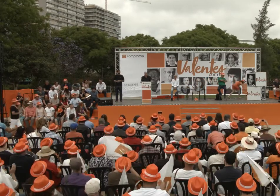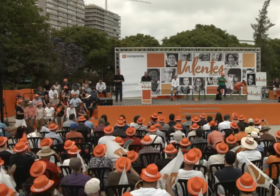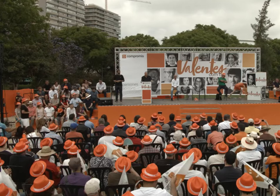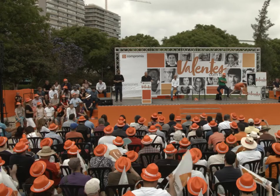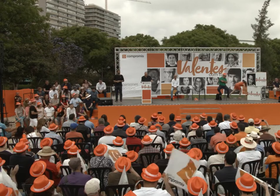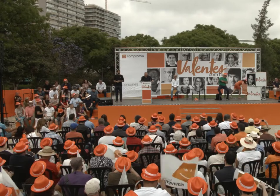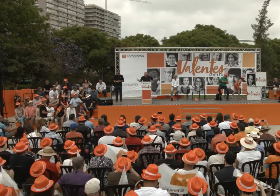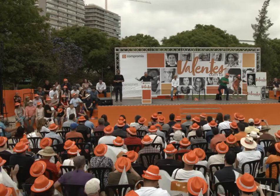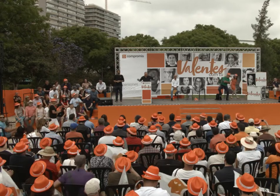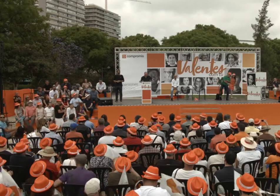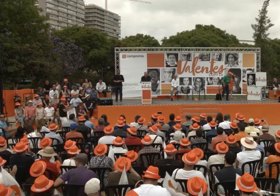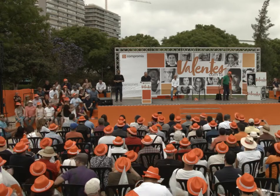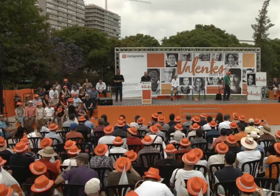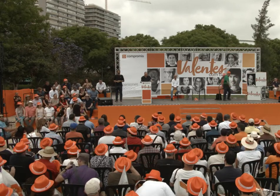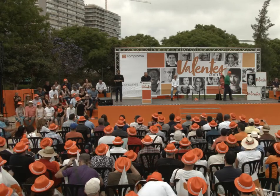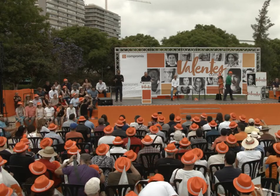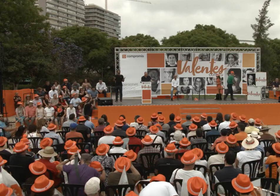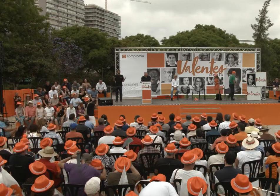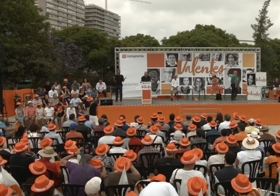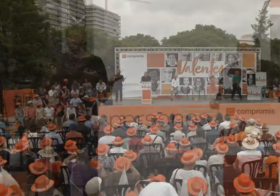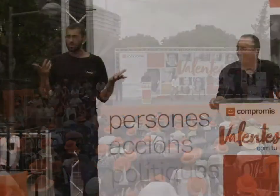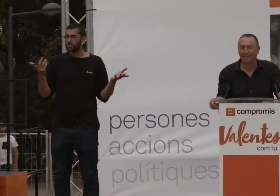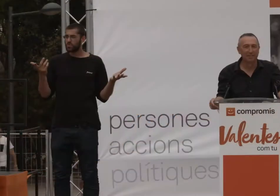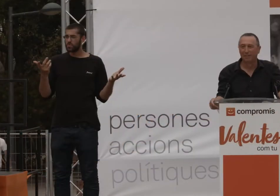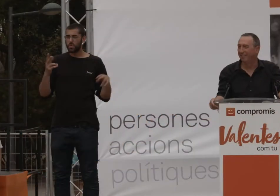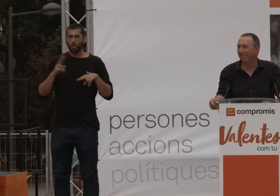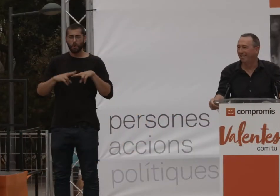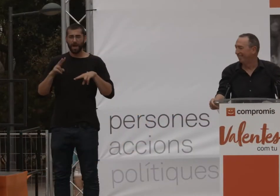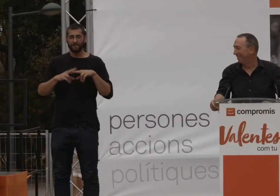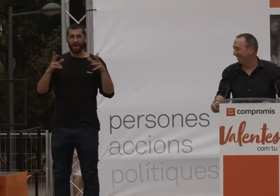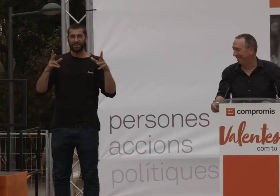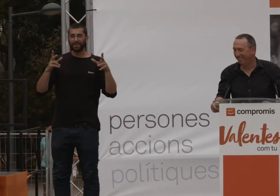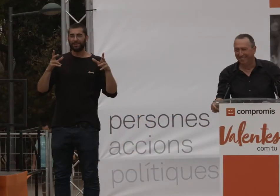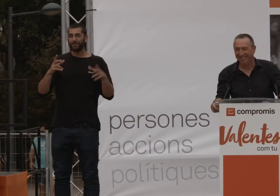Fagots. Fa goig veure esta festa.